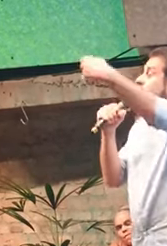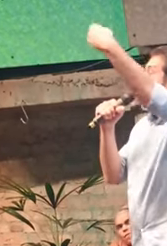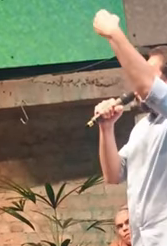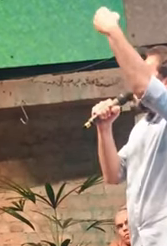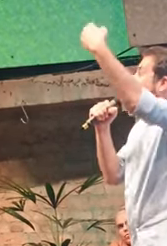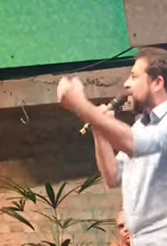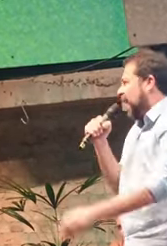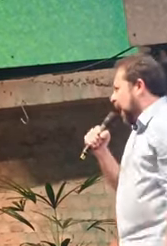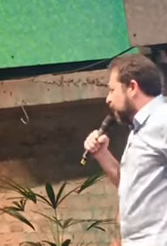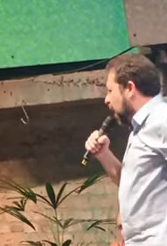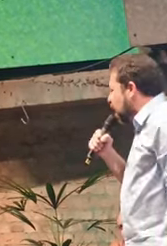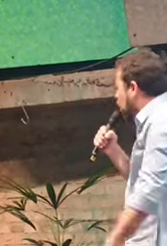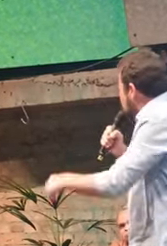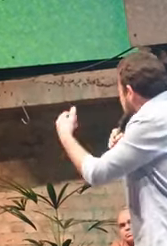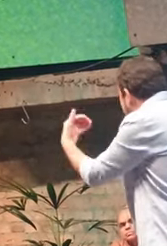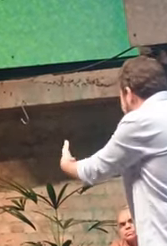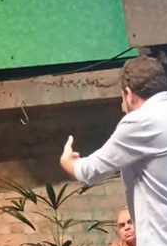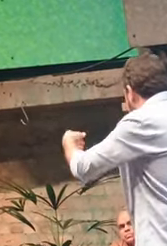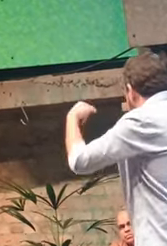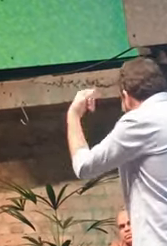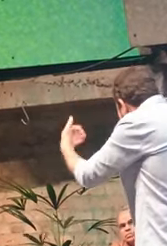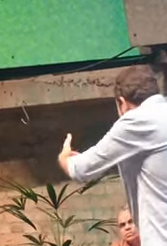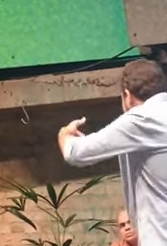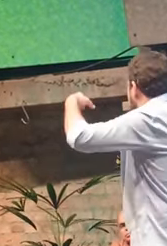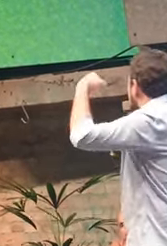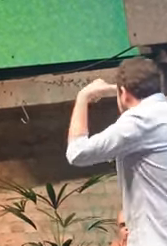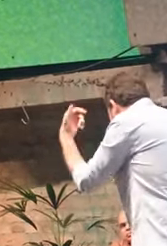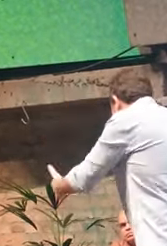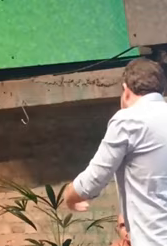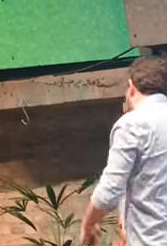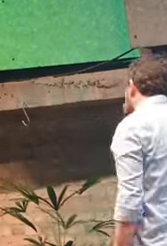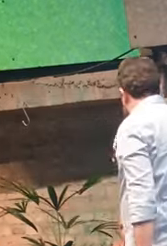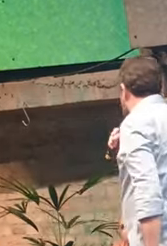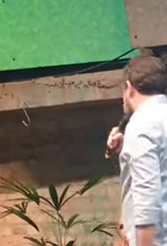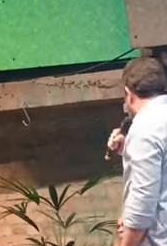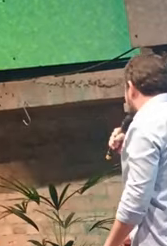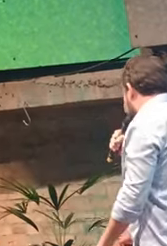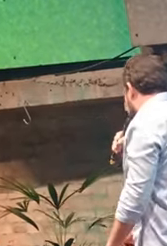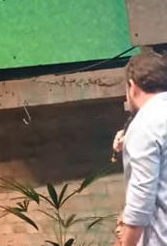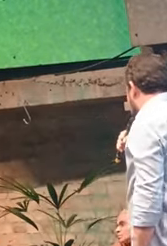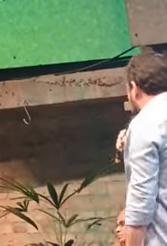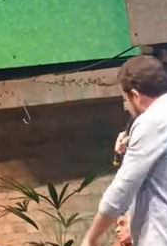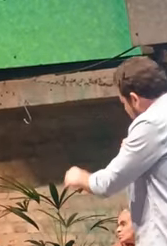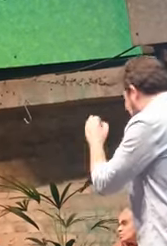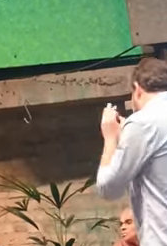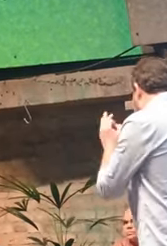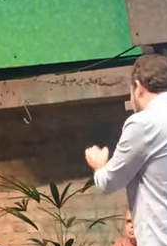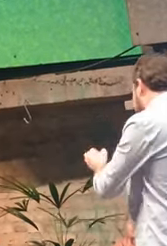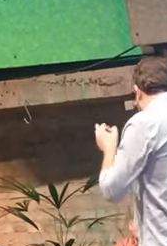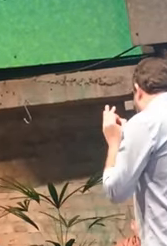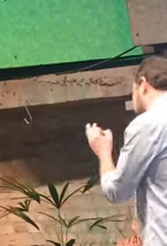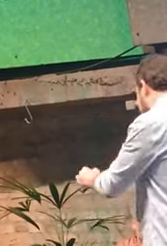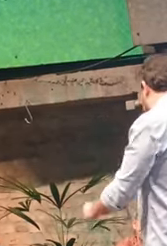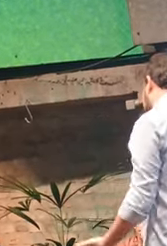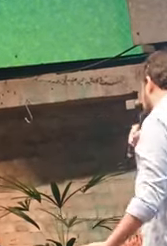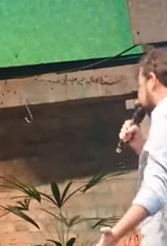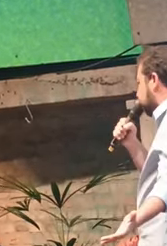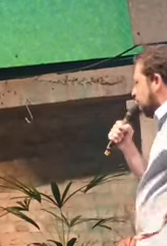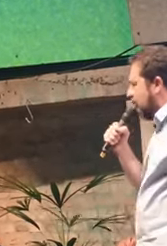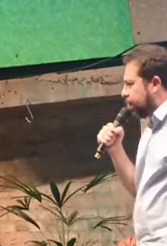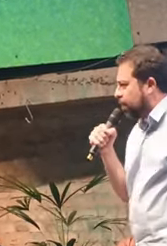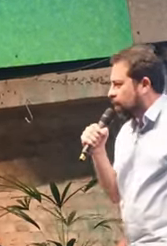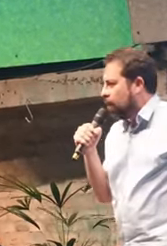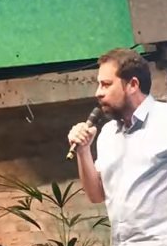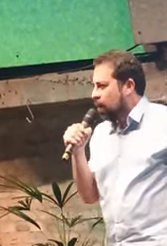Poderia distribuir essa renda com milhares, milhares e milhares de catadoras e catadores organizados em cooperativas